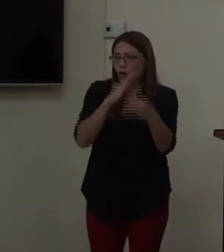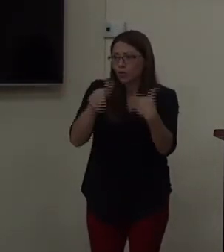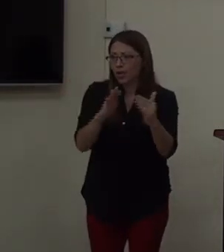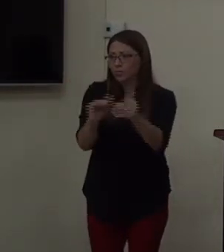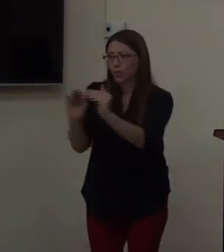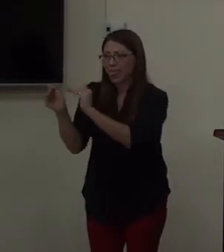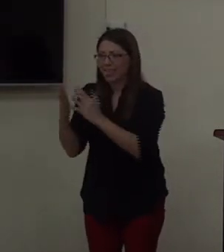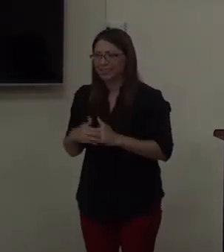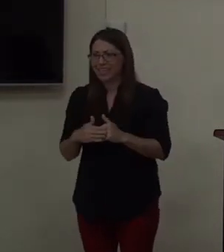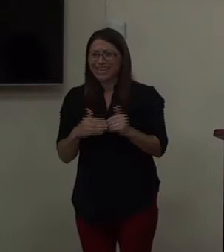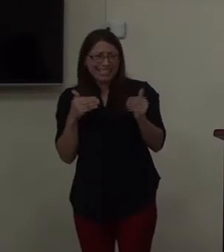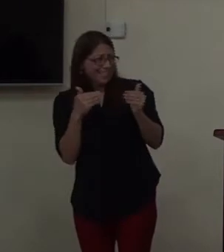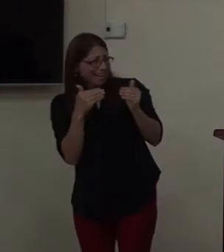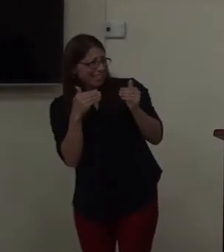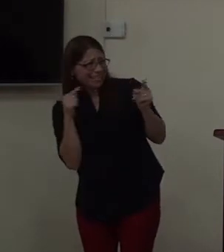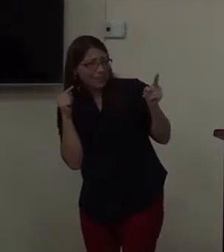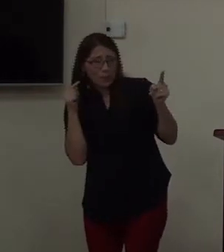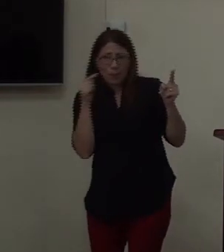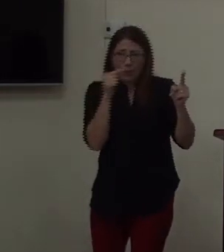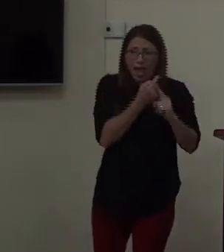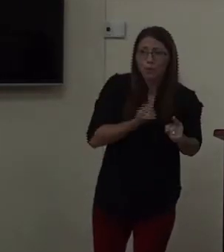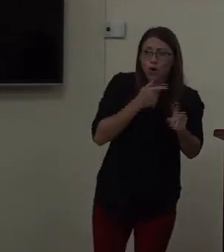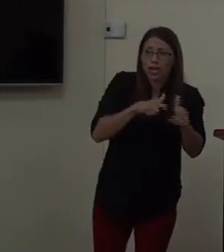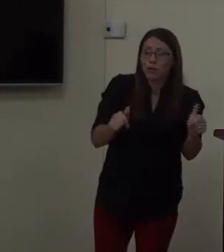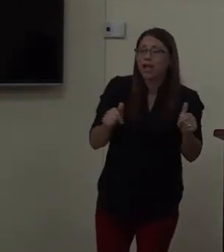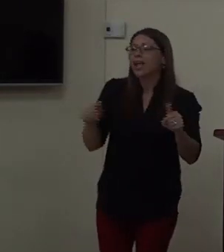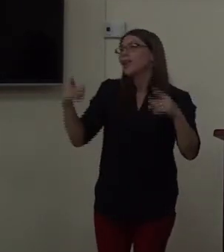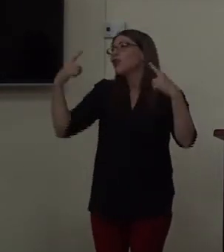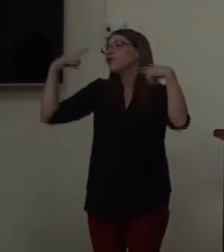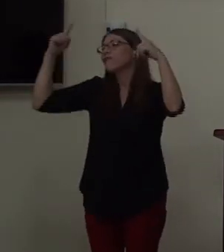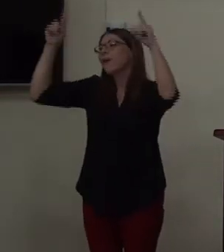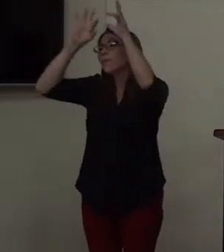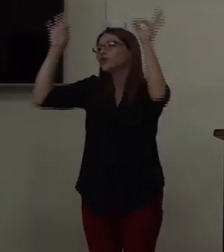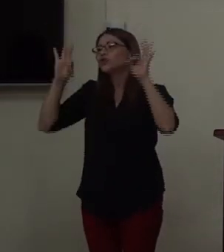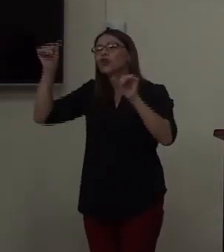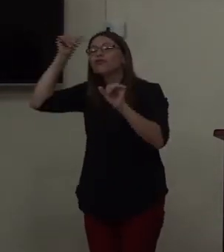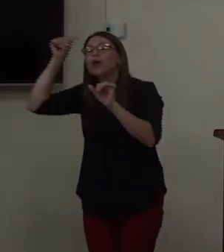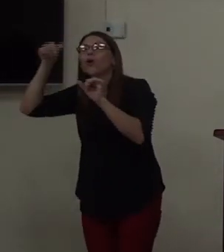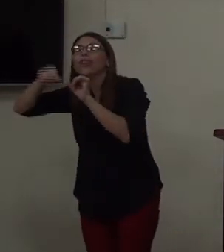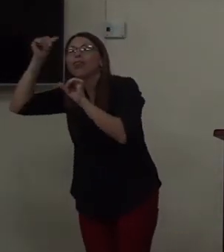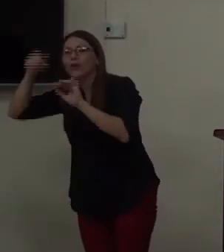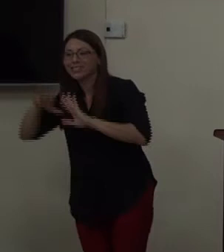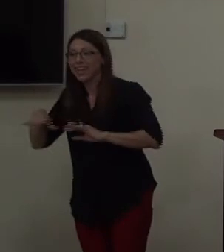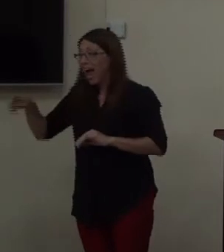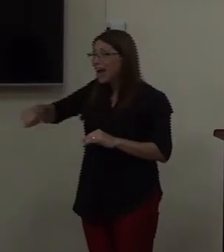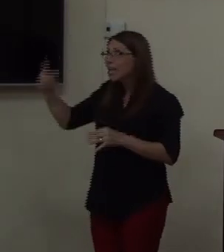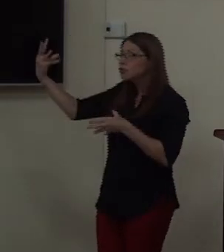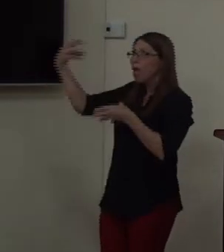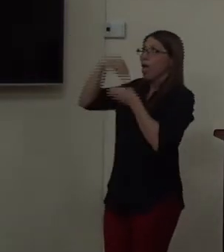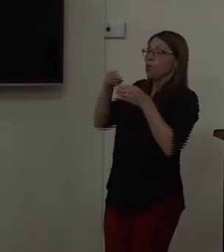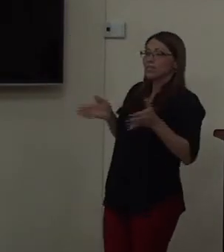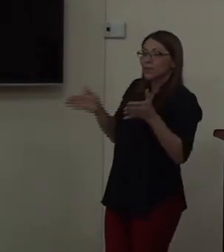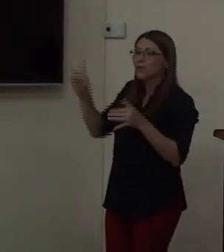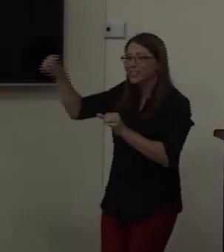Y llegando ya casi al hablante monolingüe, los famosos recordadores, aquellos que reciben un estímulo y se acuerdan. Con estos trabajamos en la lengua